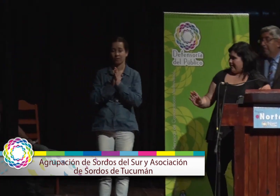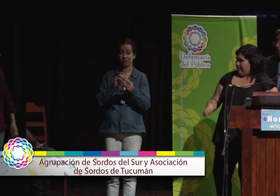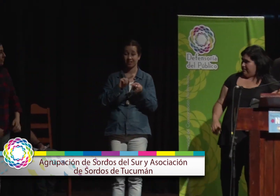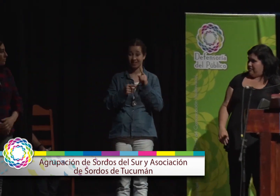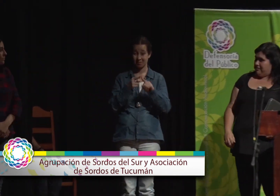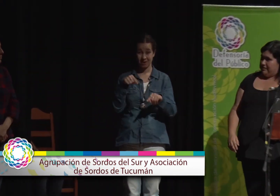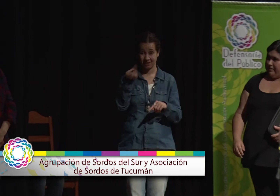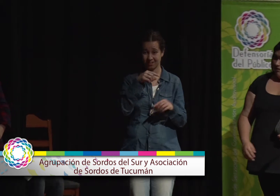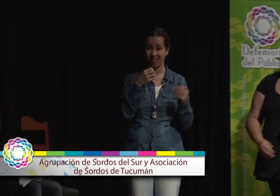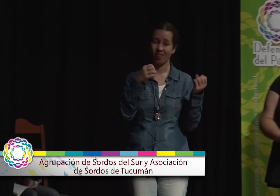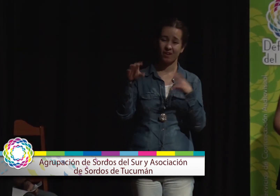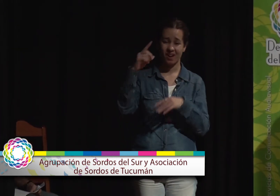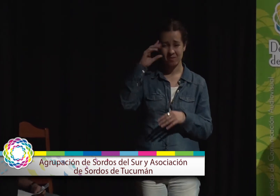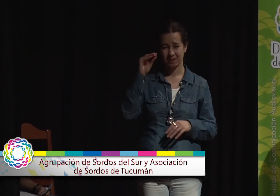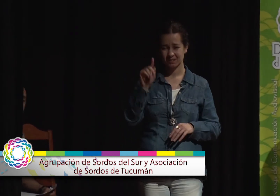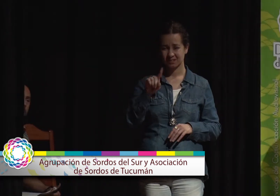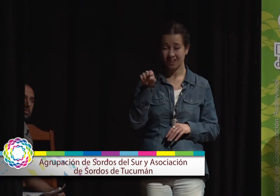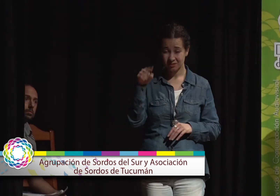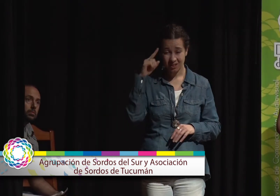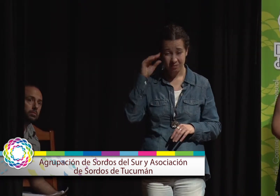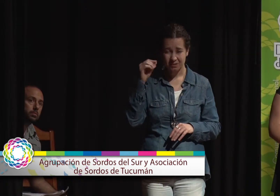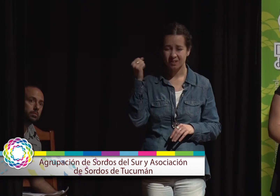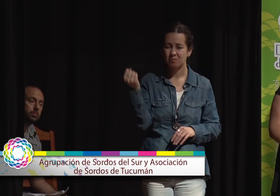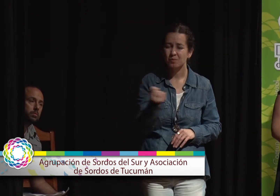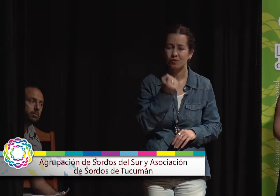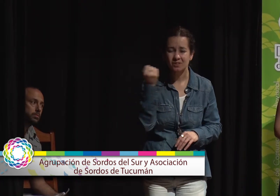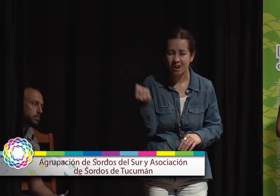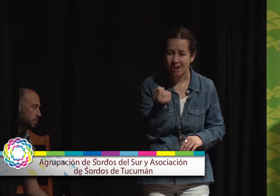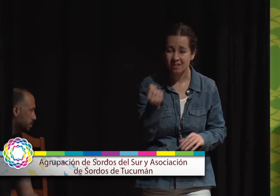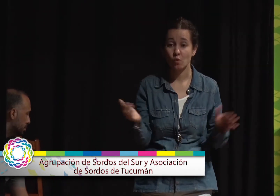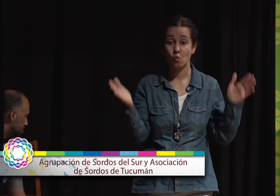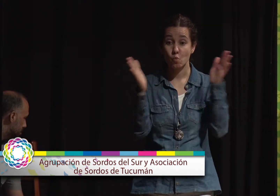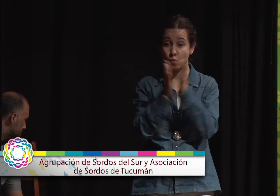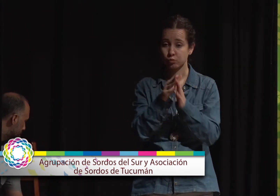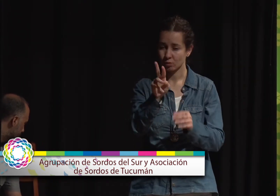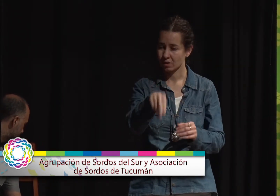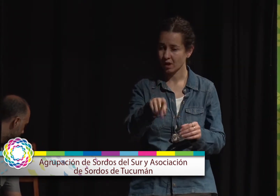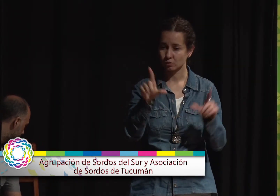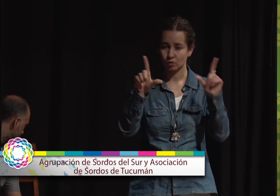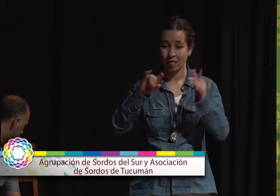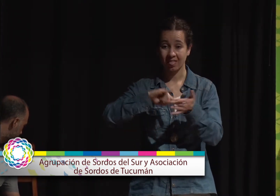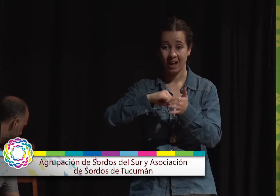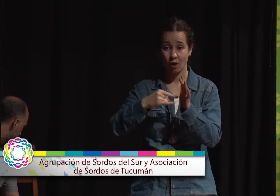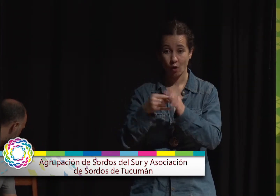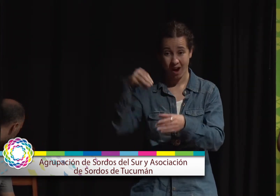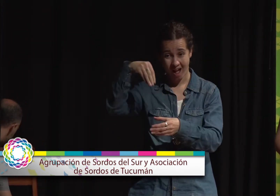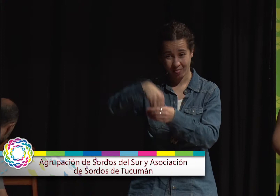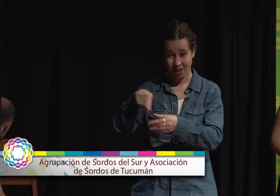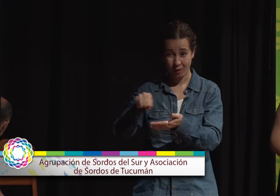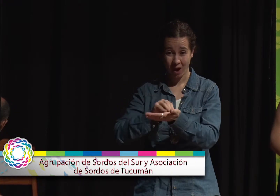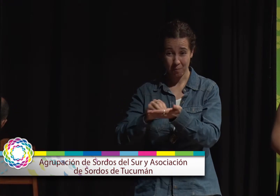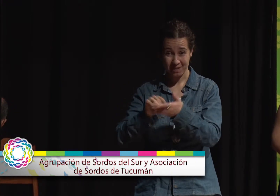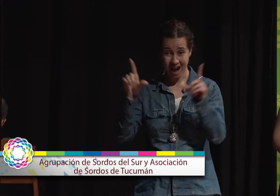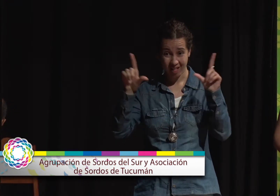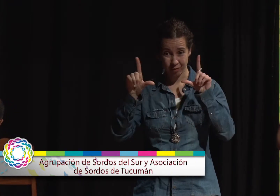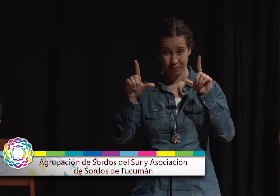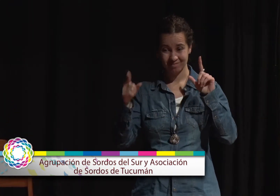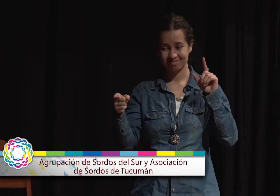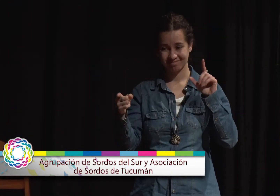Algo más que les quiero decir en relación a la interpretación, que no se terminen las capacitaciones. Las capacitaciones son muy importantes en relación a la tecnología, en